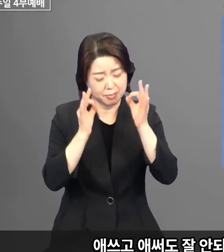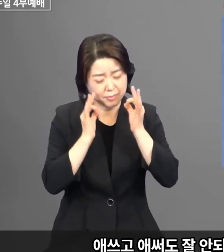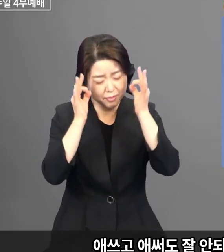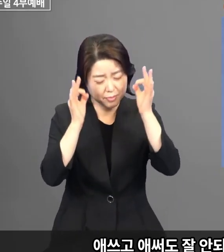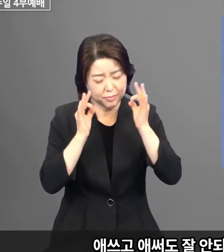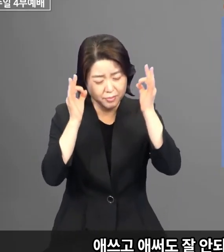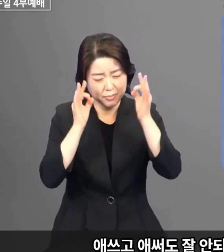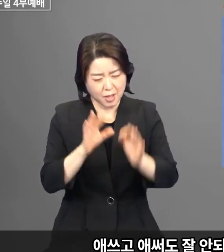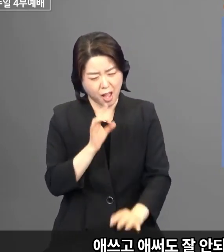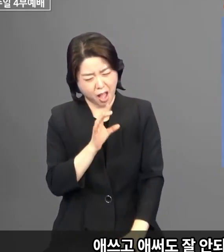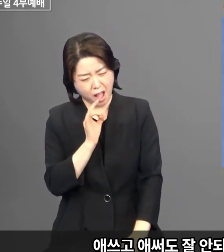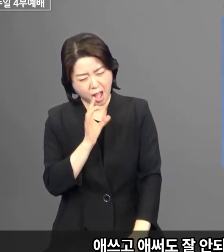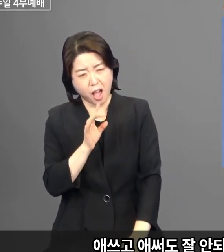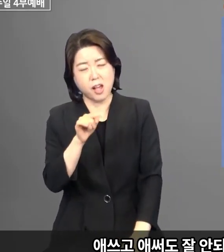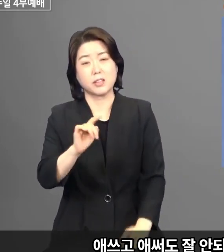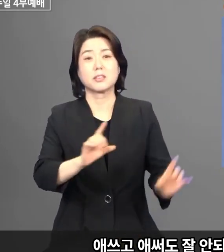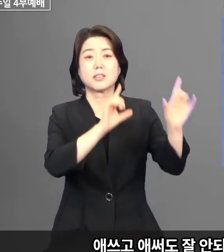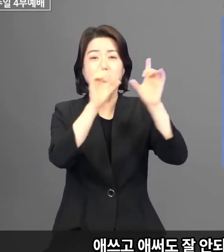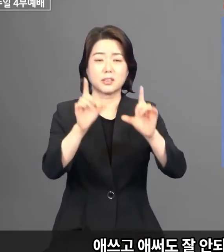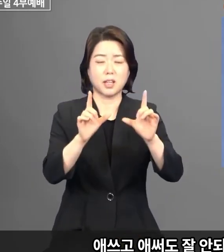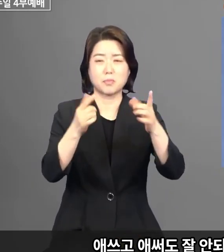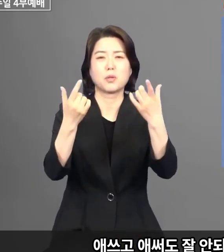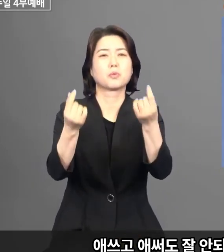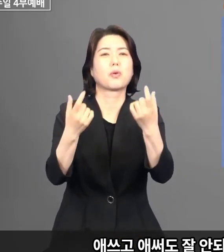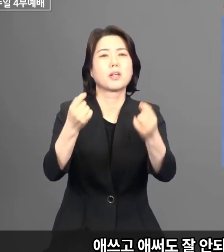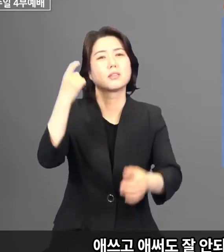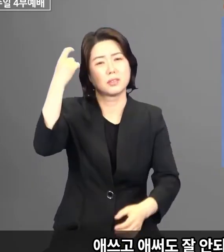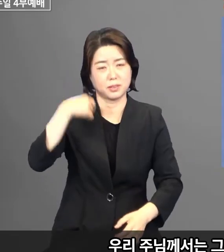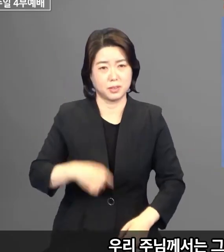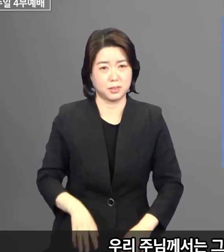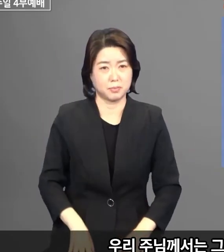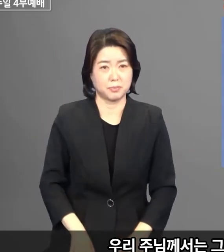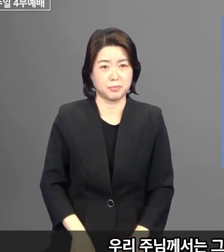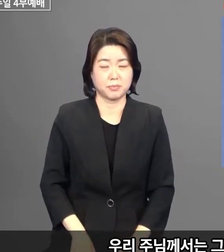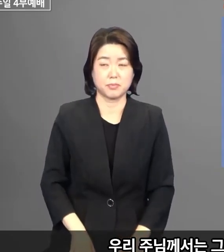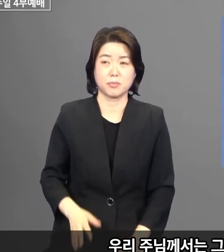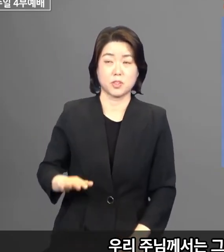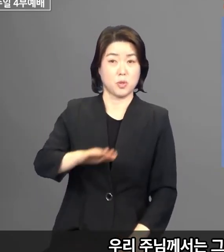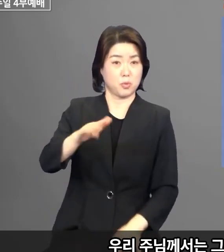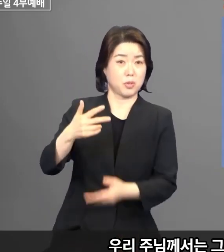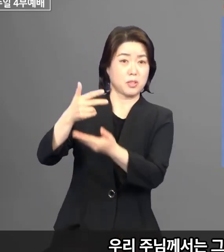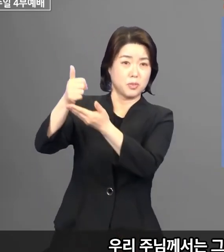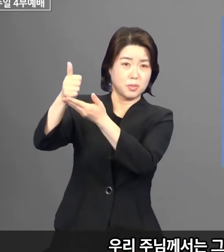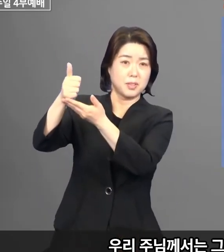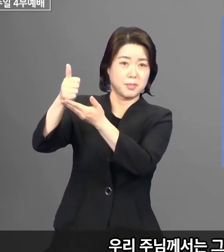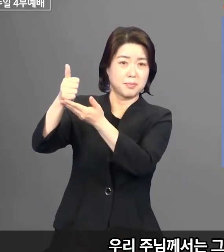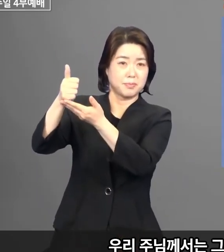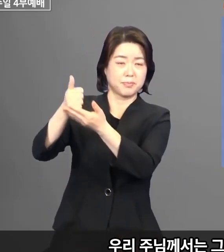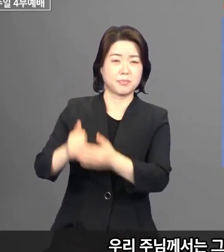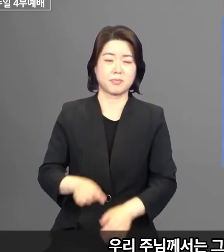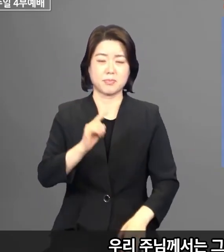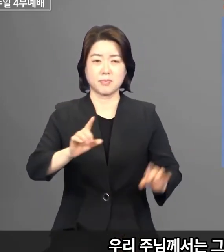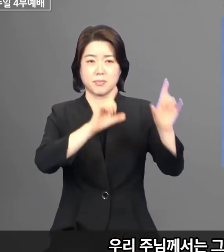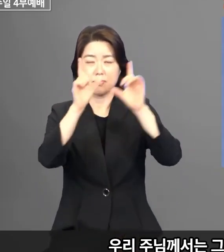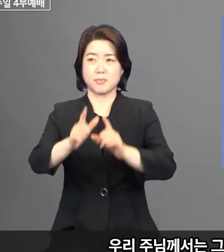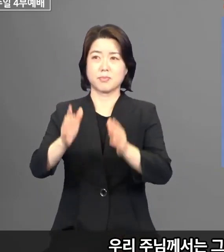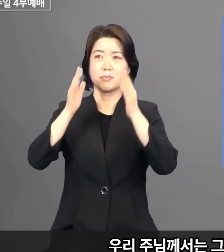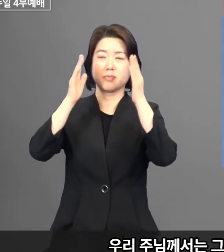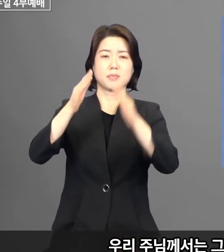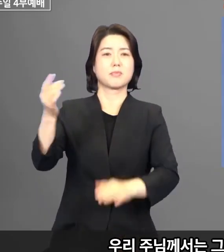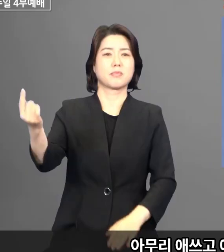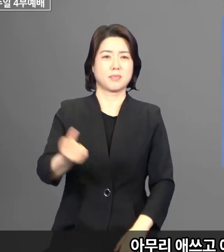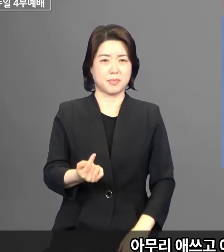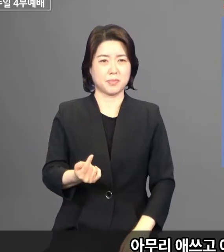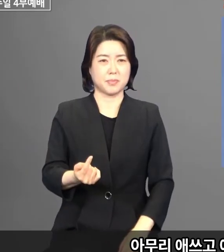애써도 잘 안 되는 그 삶을 닮았습니다. 우리 주님께서는 그 삶을 향해